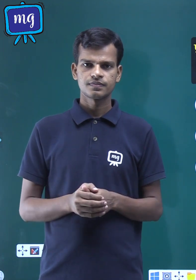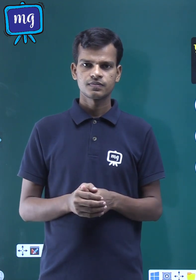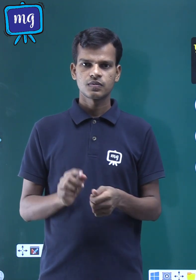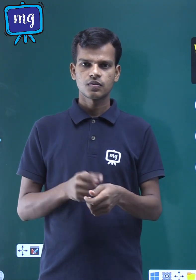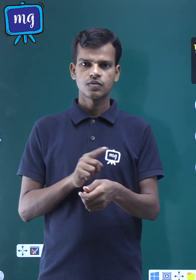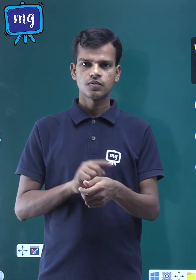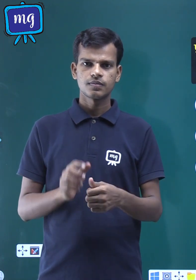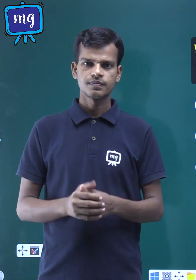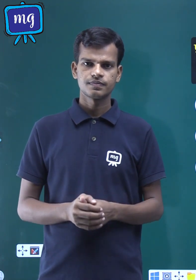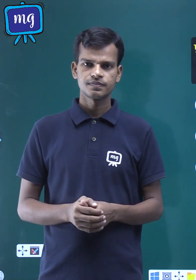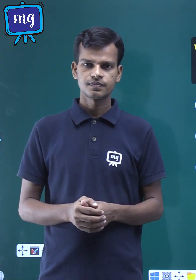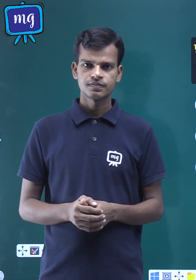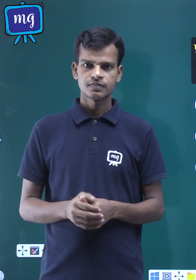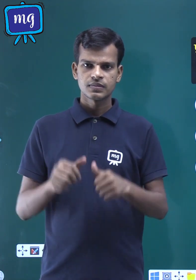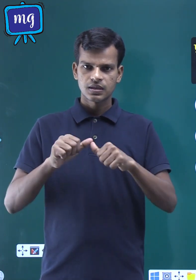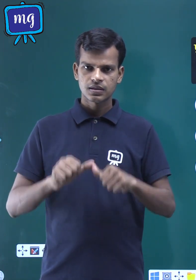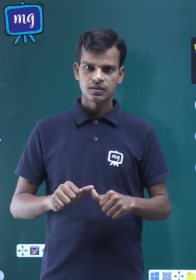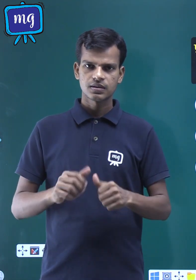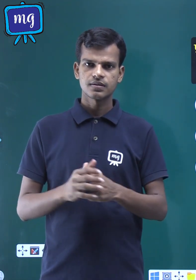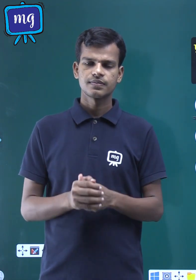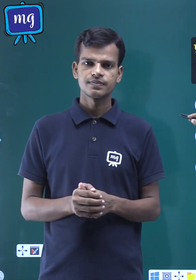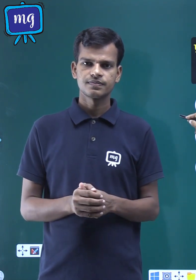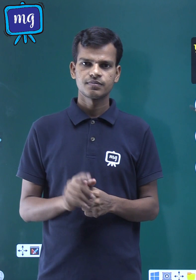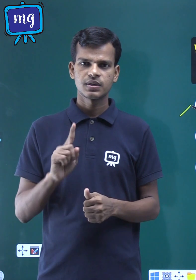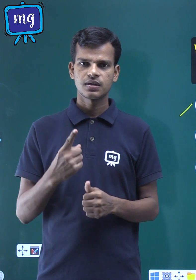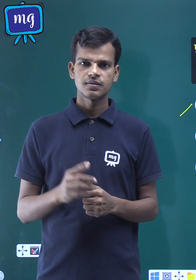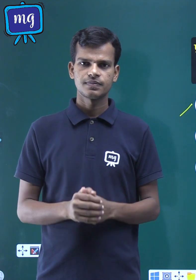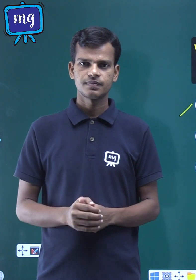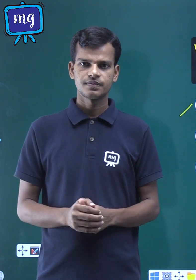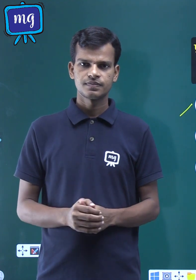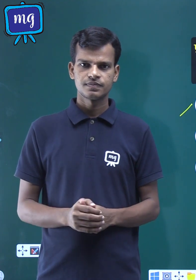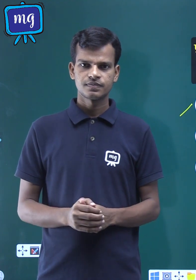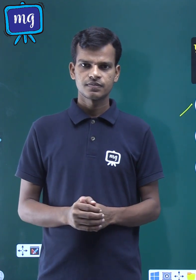को हल कीजिए। पहला,